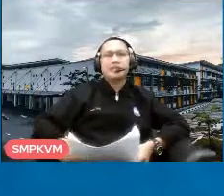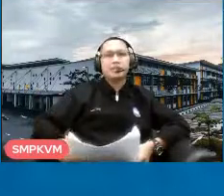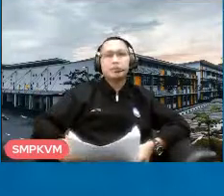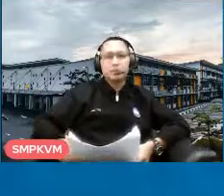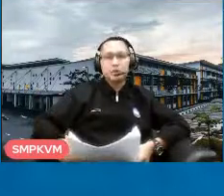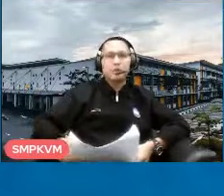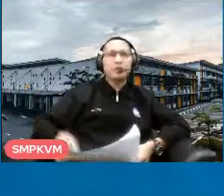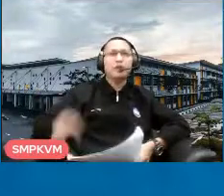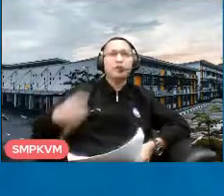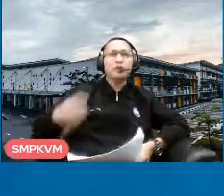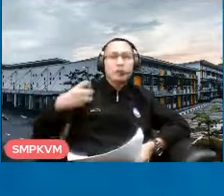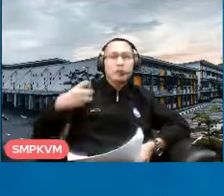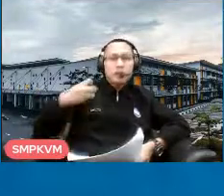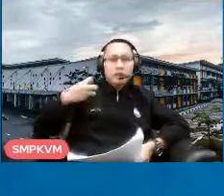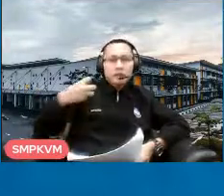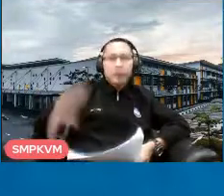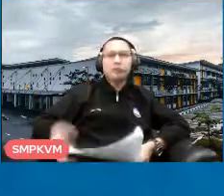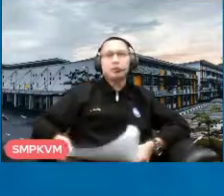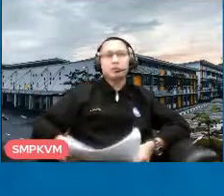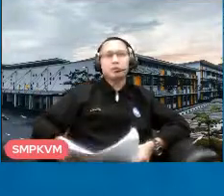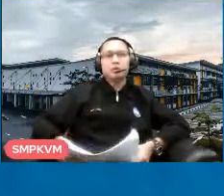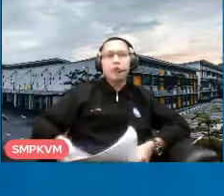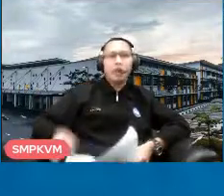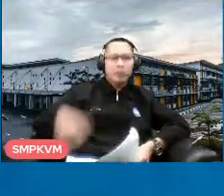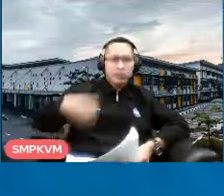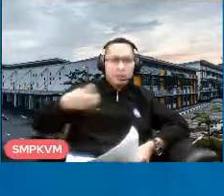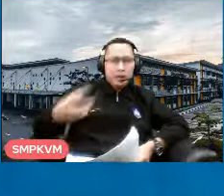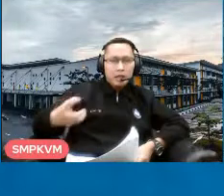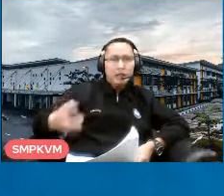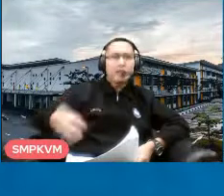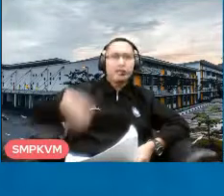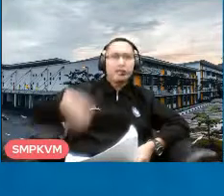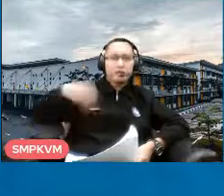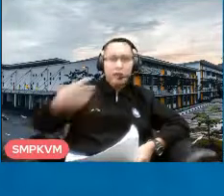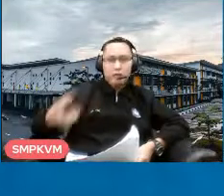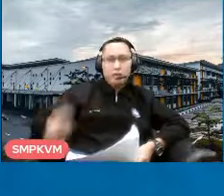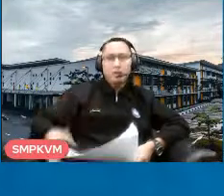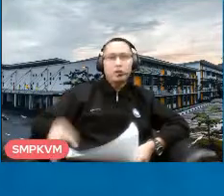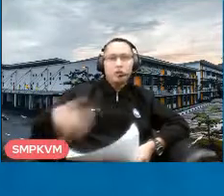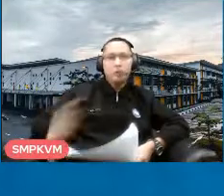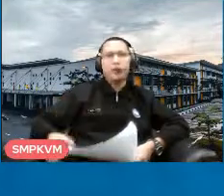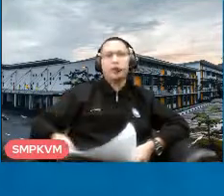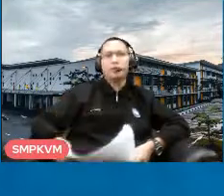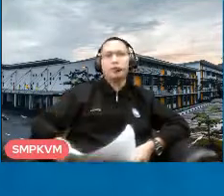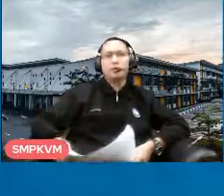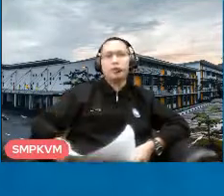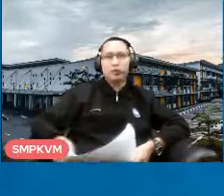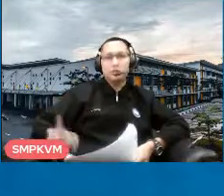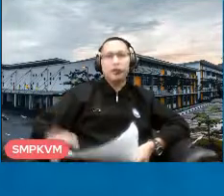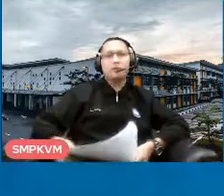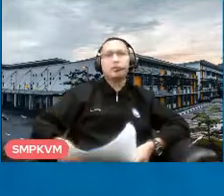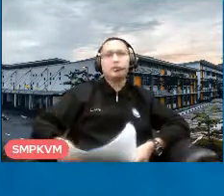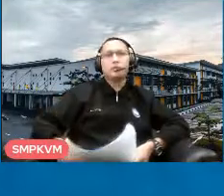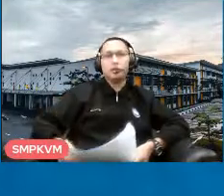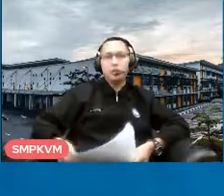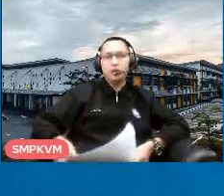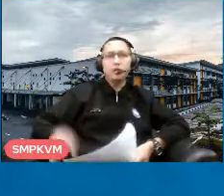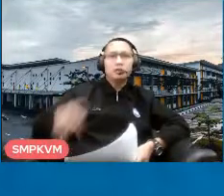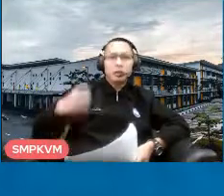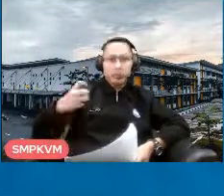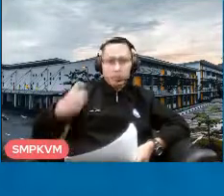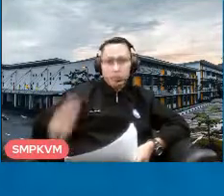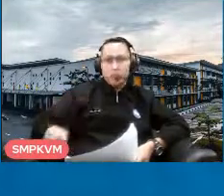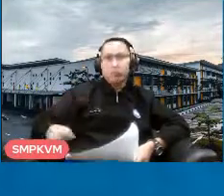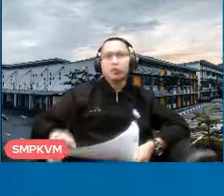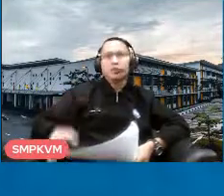kesannya buruk kepada mangsa tuh dia akan berendam di akan kecewa fobia atuh jangan Mbak